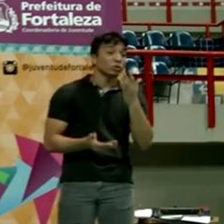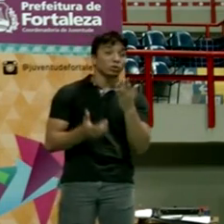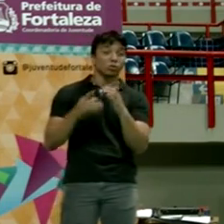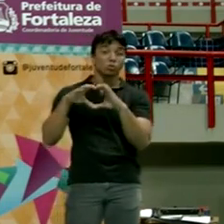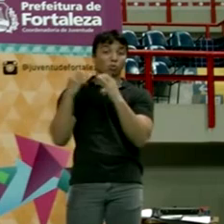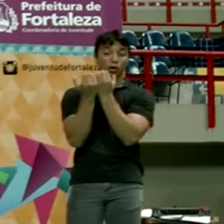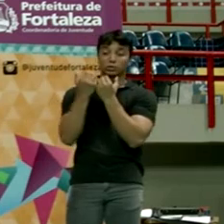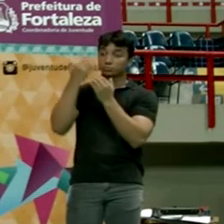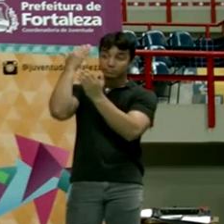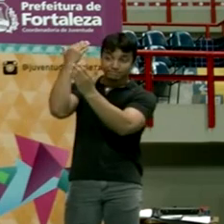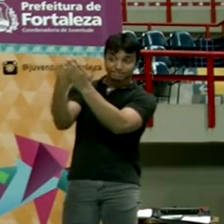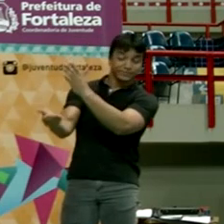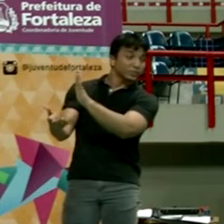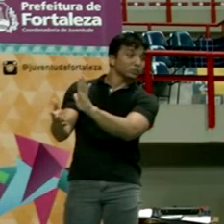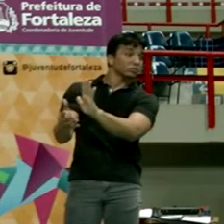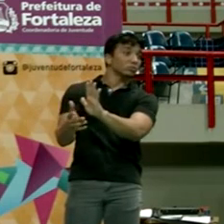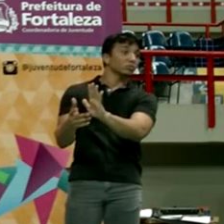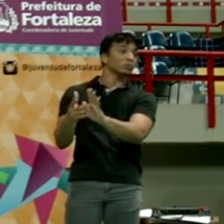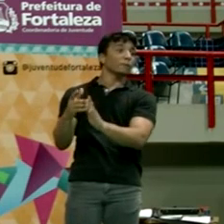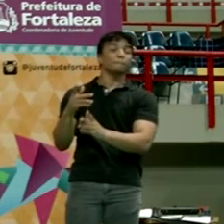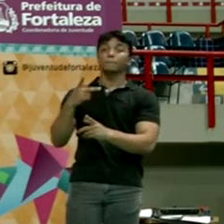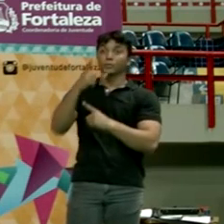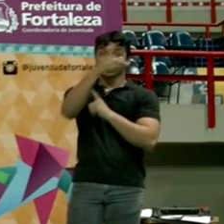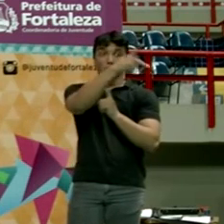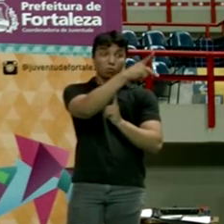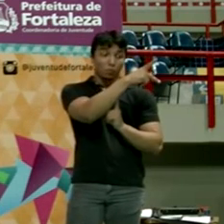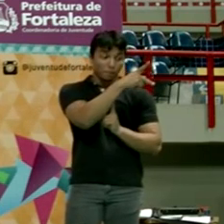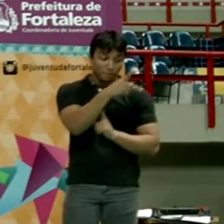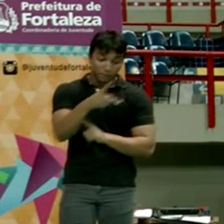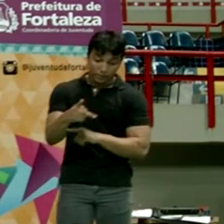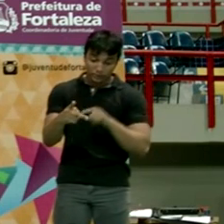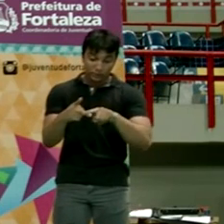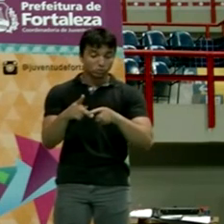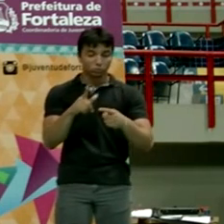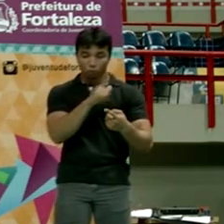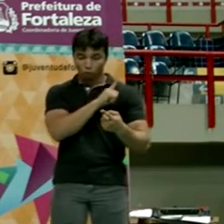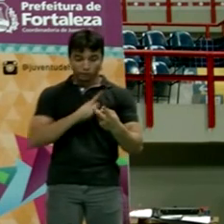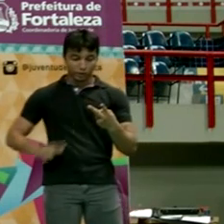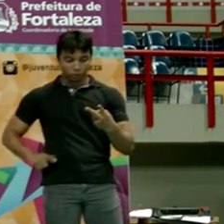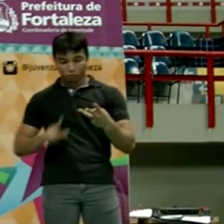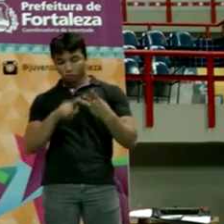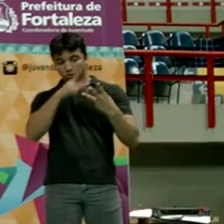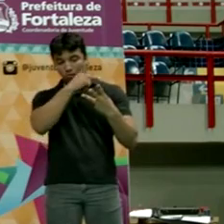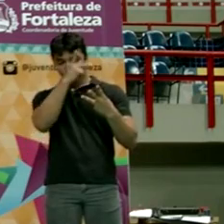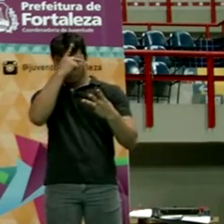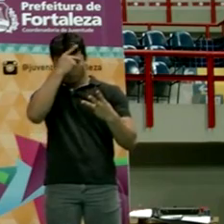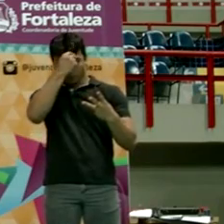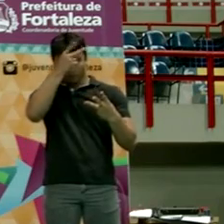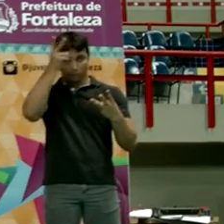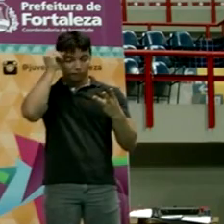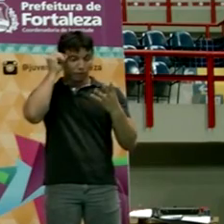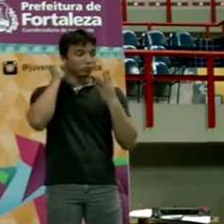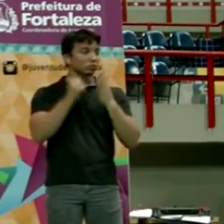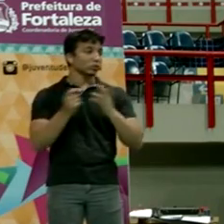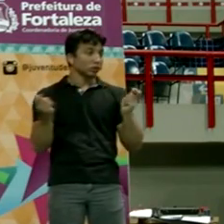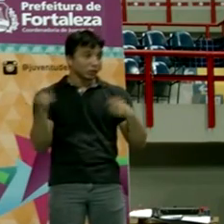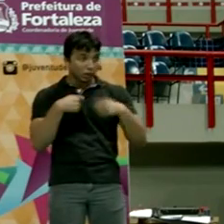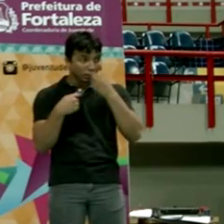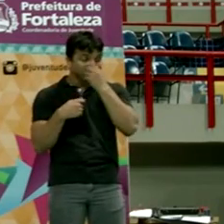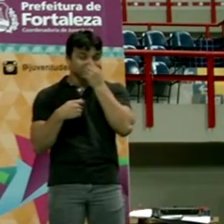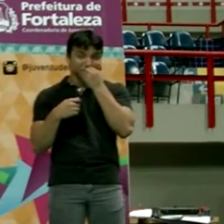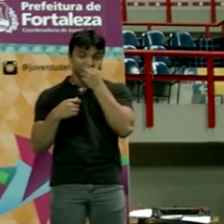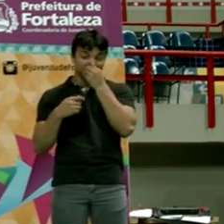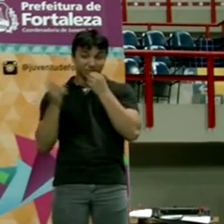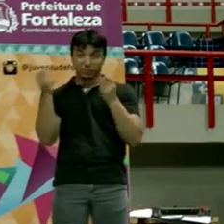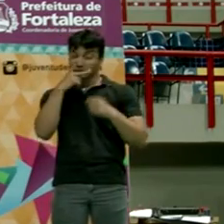no Congresso. Um presidente, um governador, um prefeito, pode governar sem